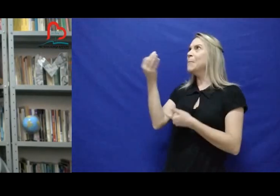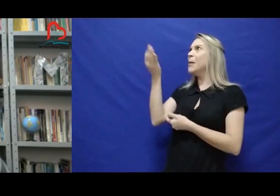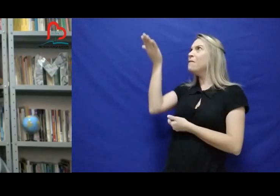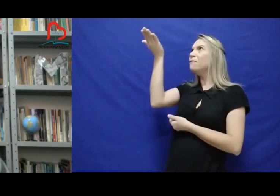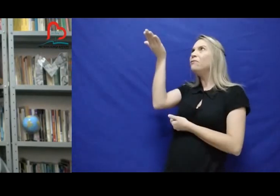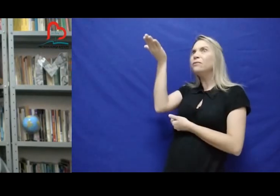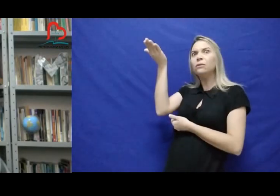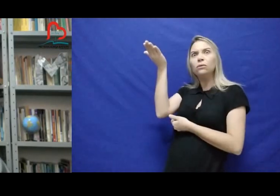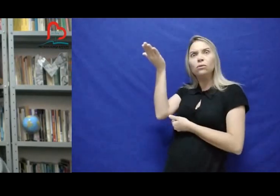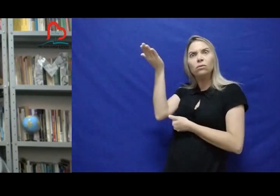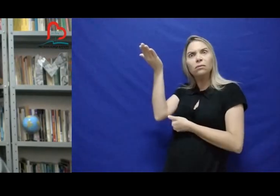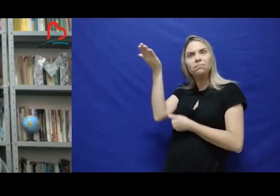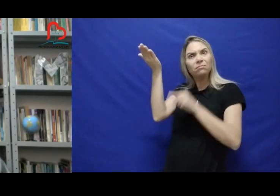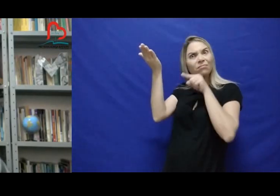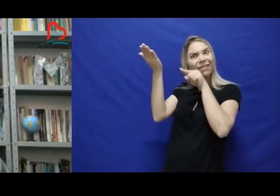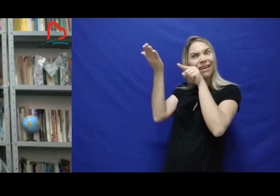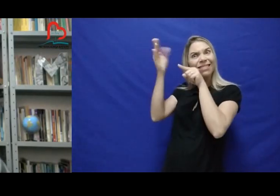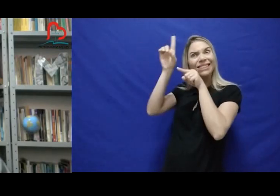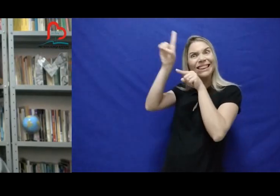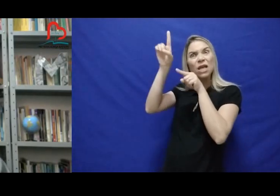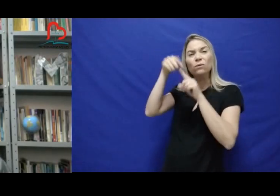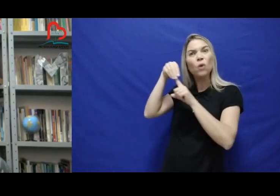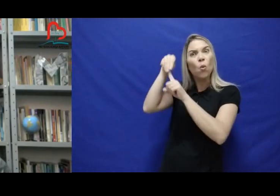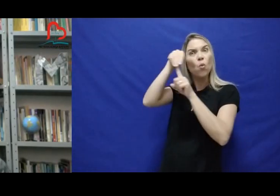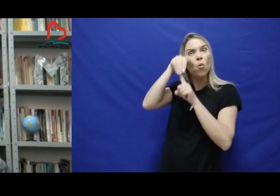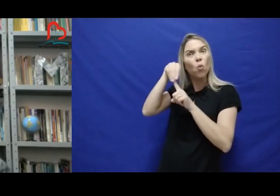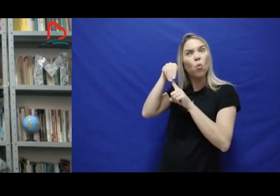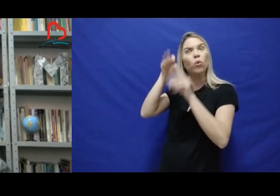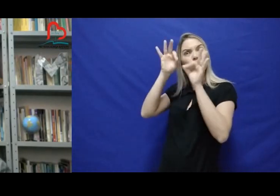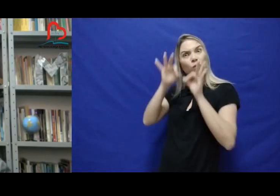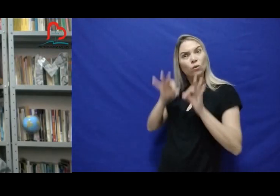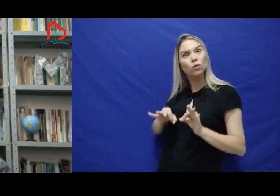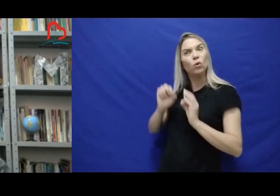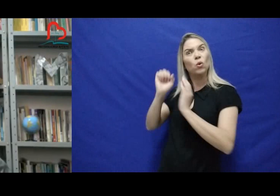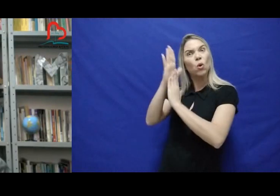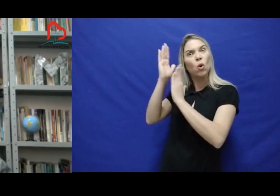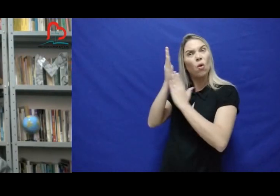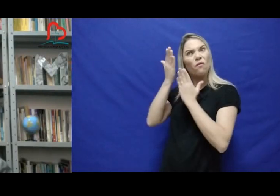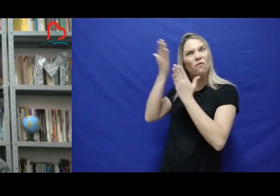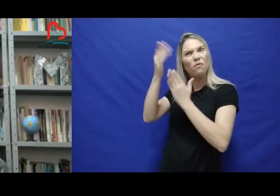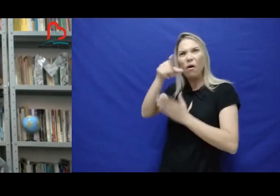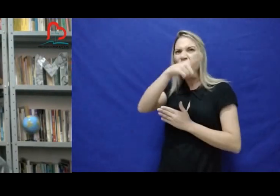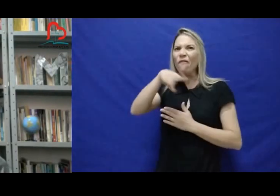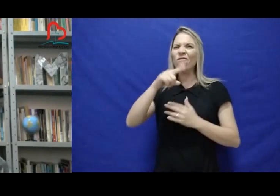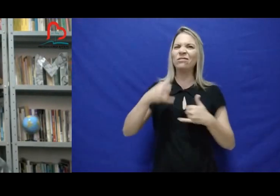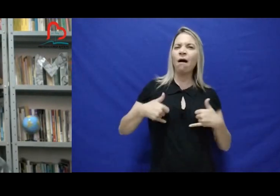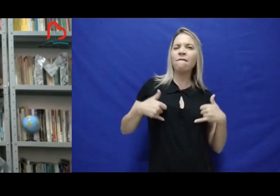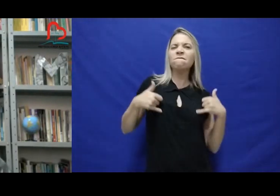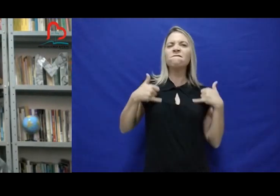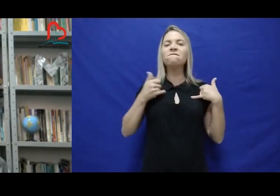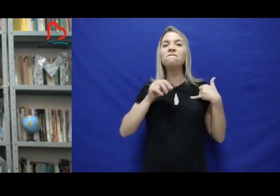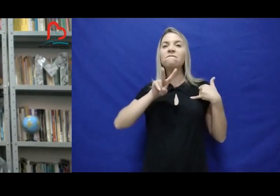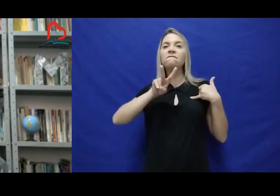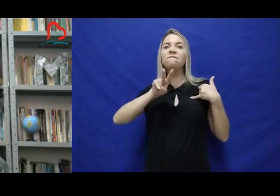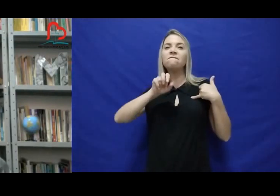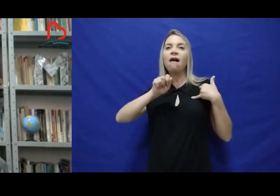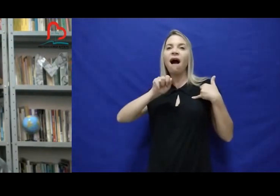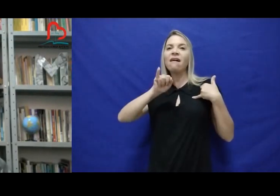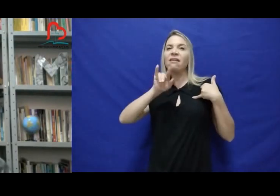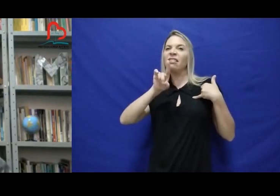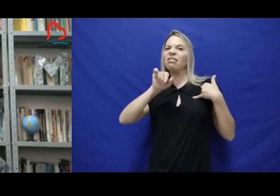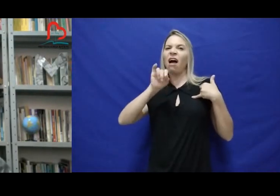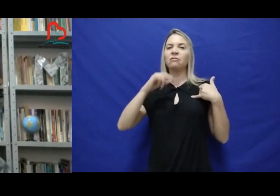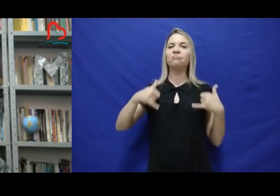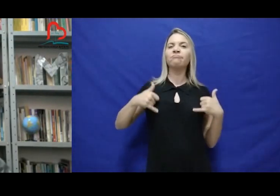ele. Porque quem é perfeito? Ele. Quem é digno de louvor e adoração? Ele. Não ceda às